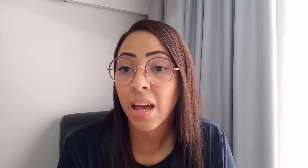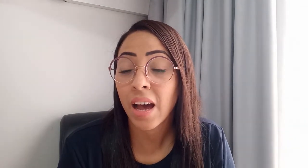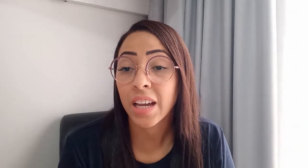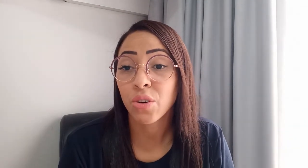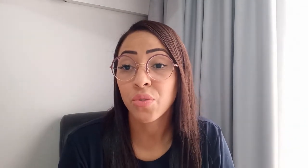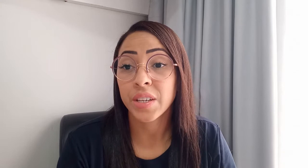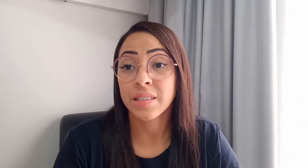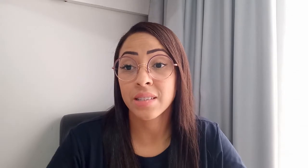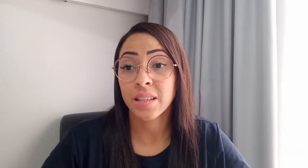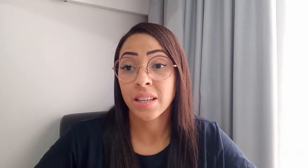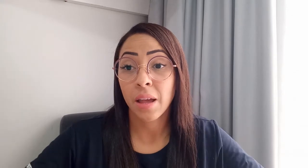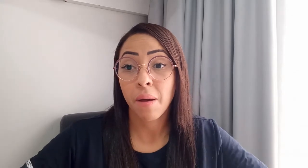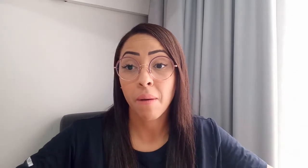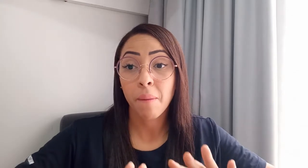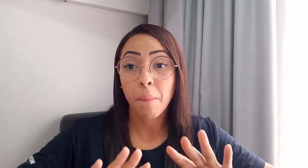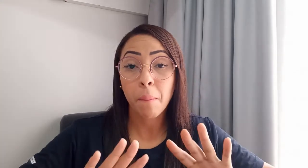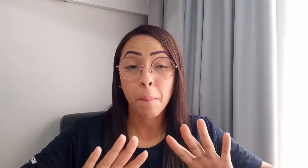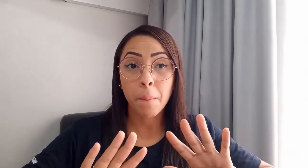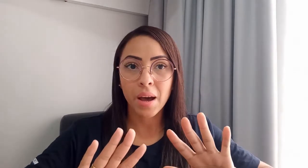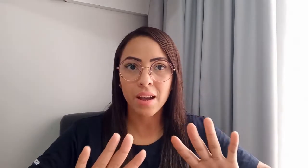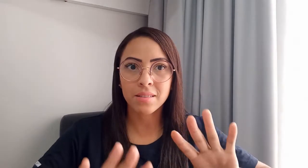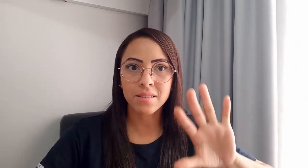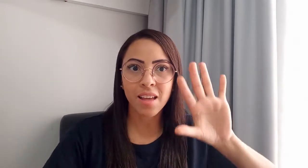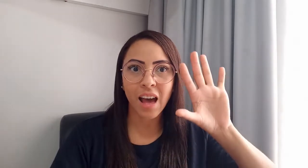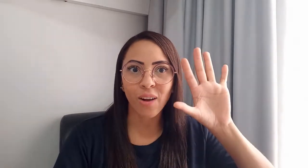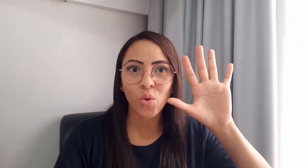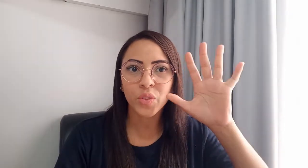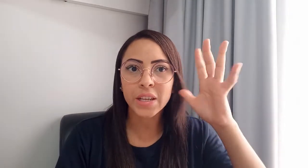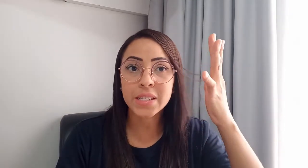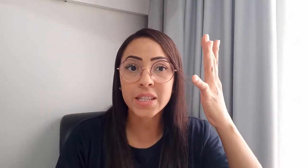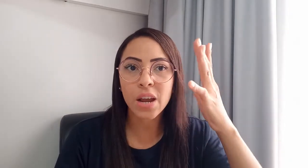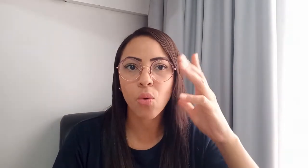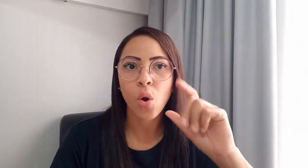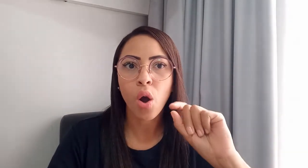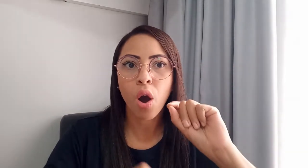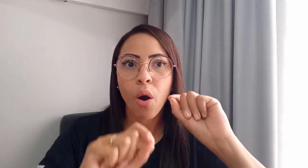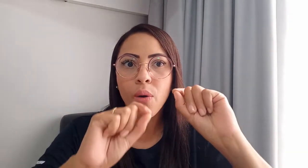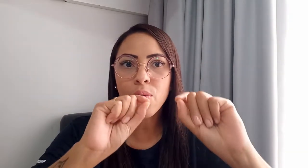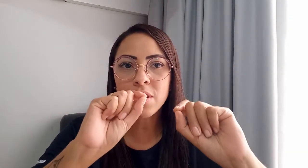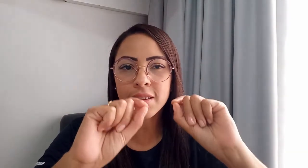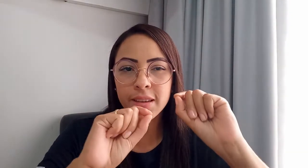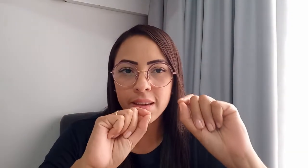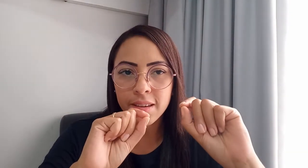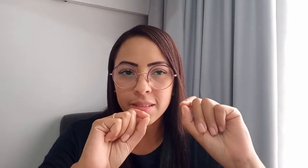Aí eu fiz. Mas aconteceu o quê?